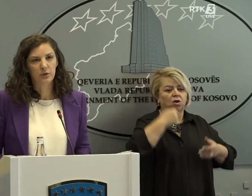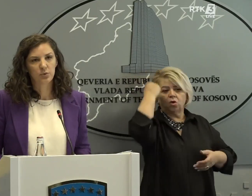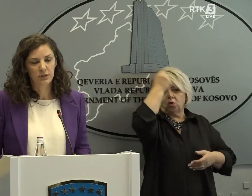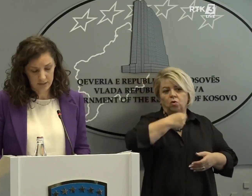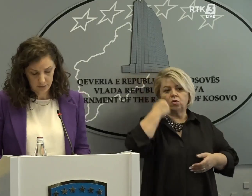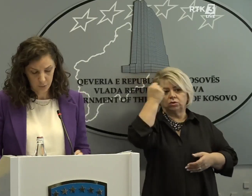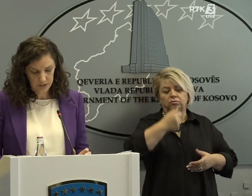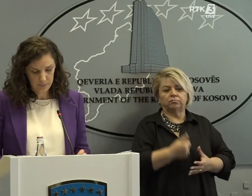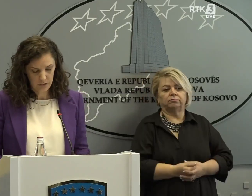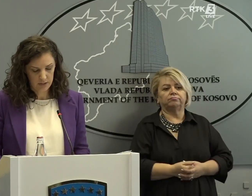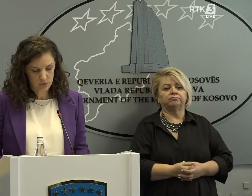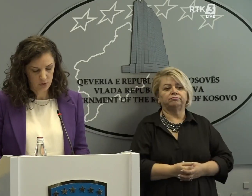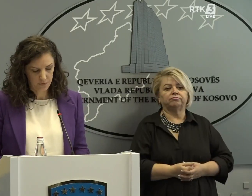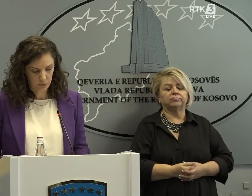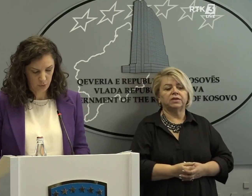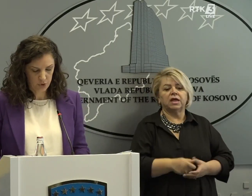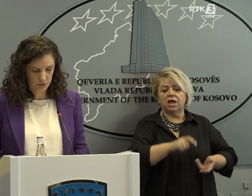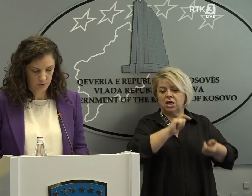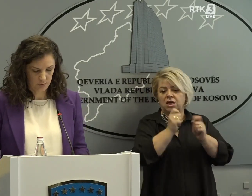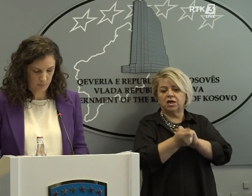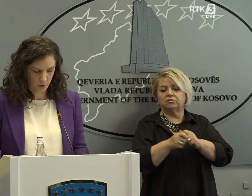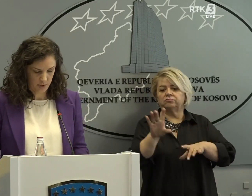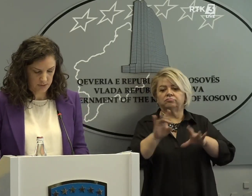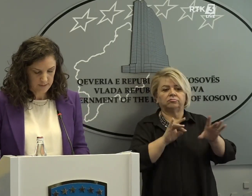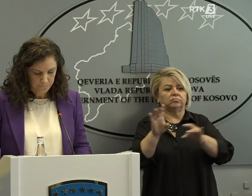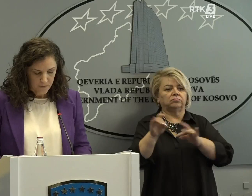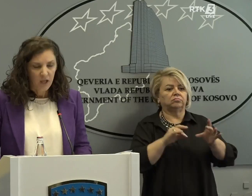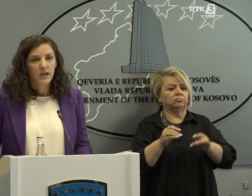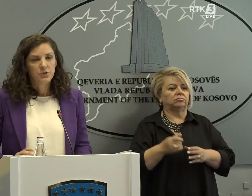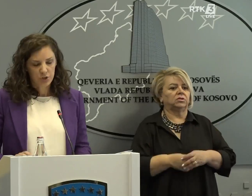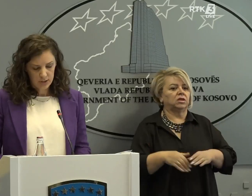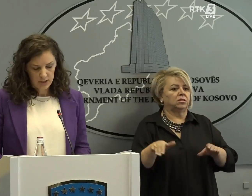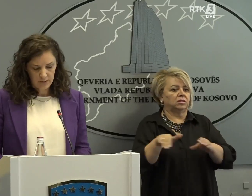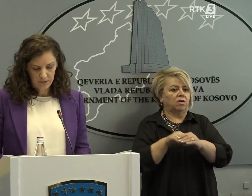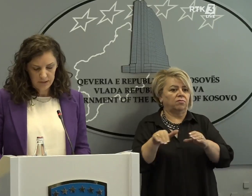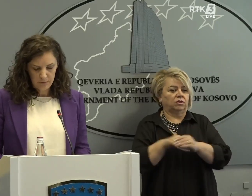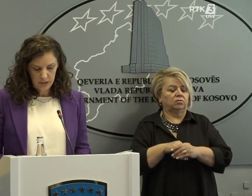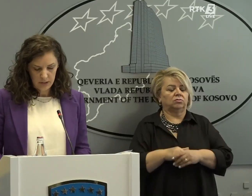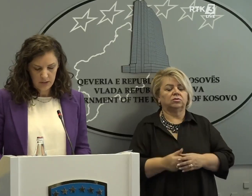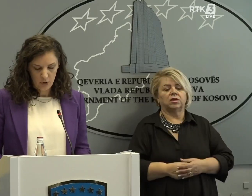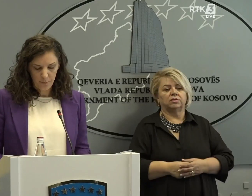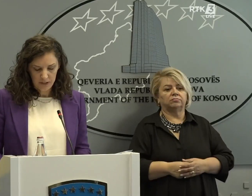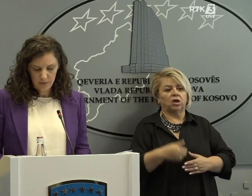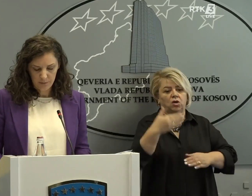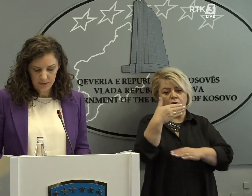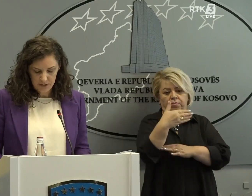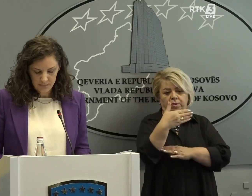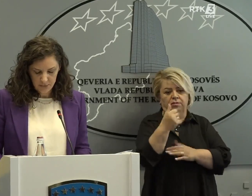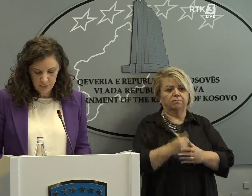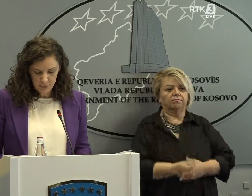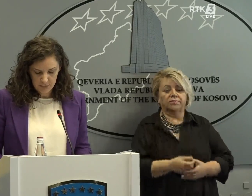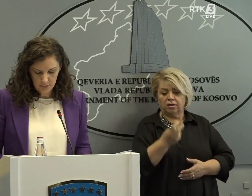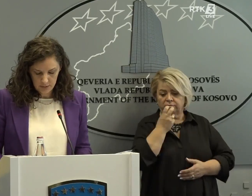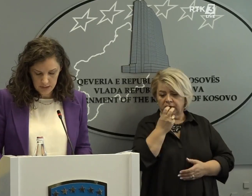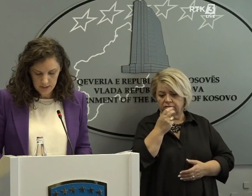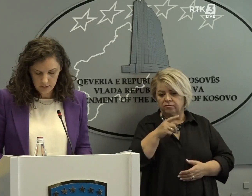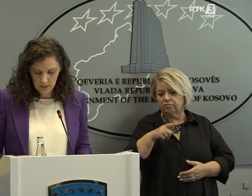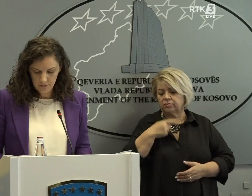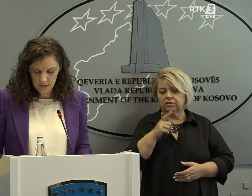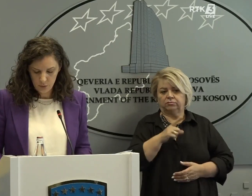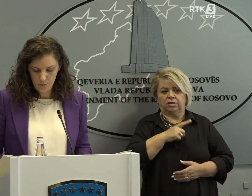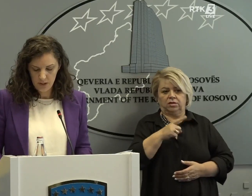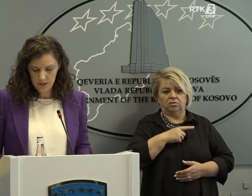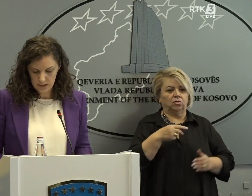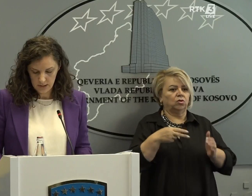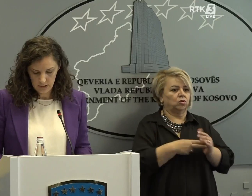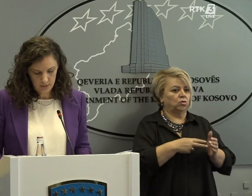me rekrutimin e stafit kyç të ndërmarrjes. Që nga fillimi i operimit me baterive që pritet të jetë nga